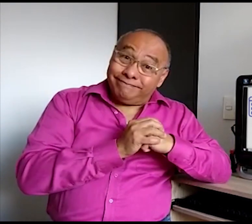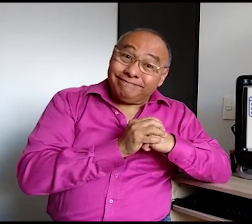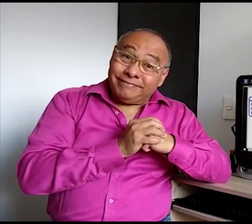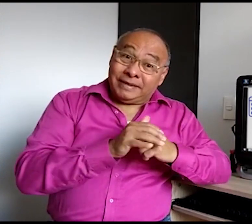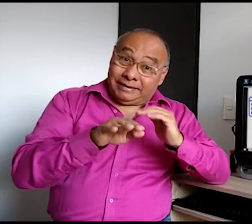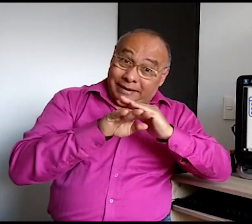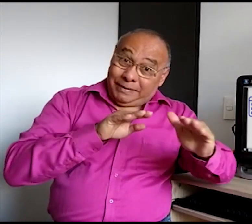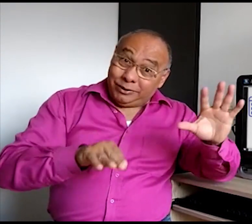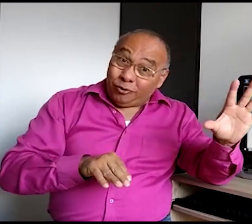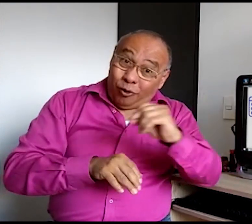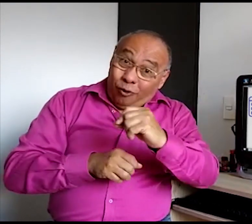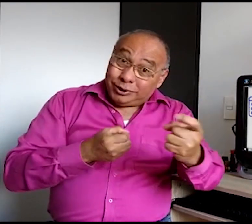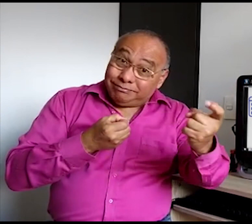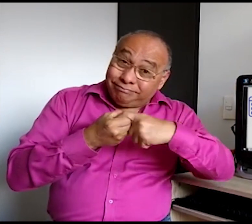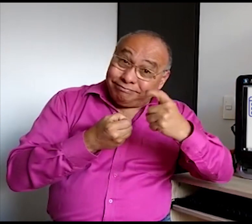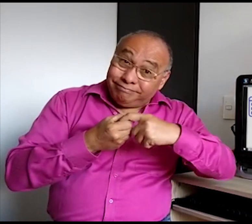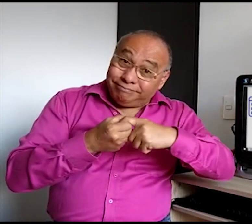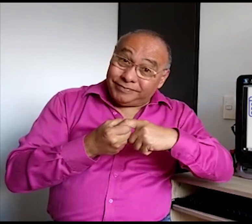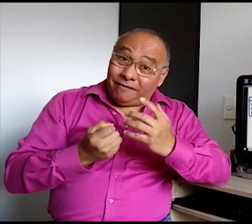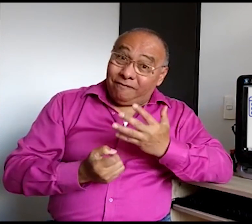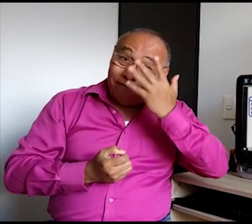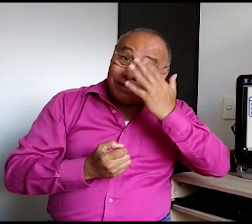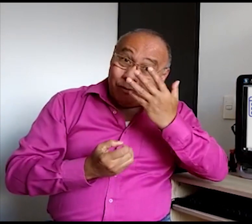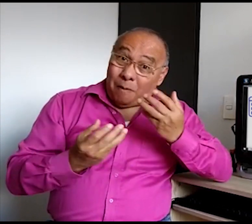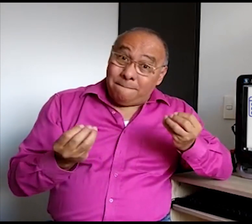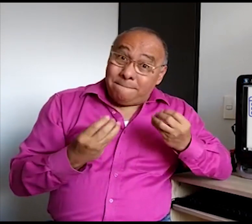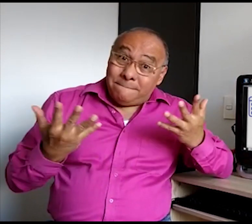la solución. Los invitamos a inscribirse y participar en esta transmisión por